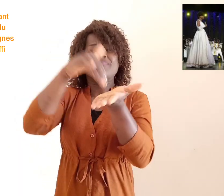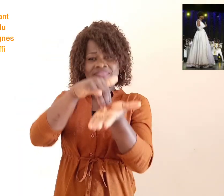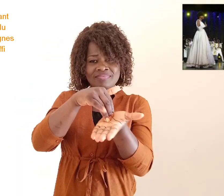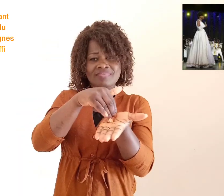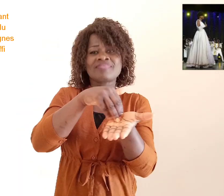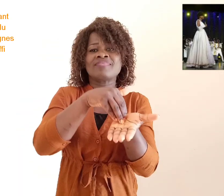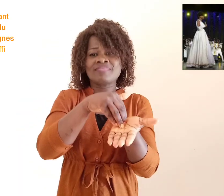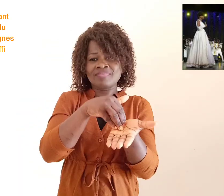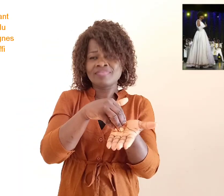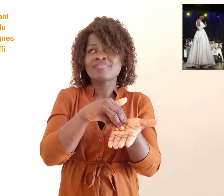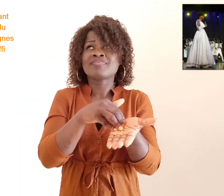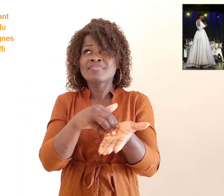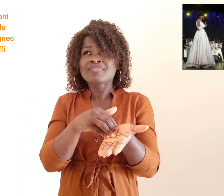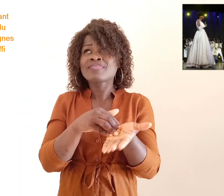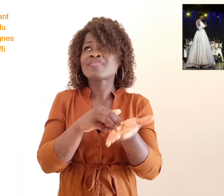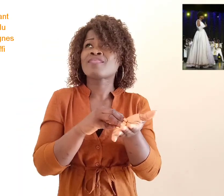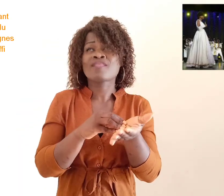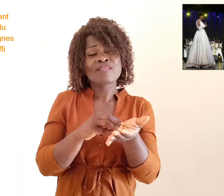'Adam